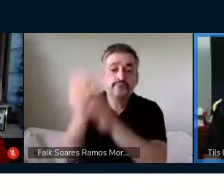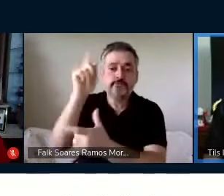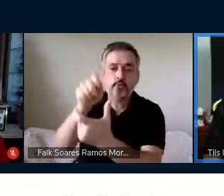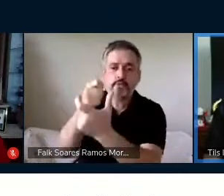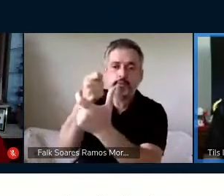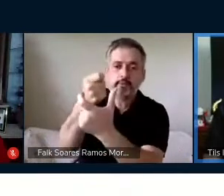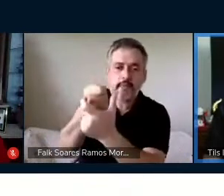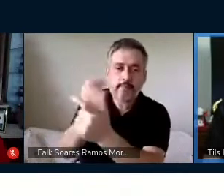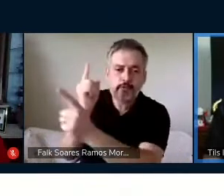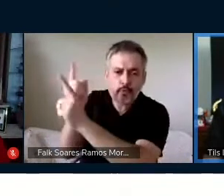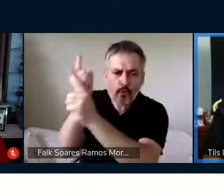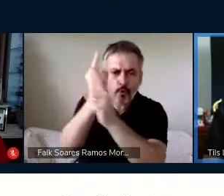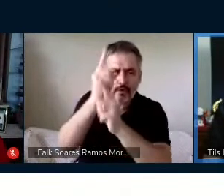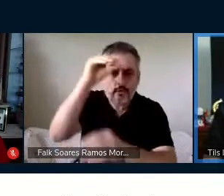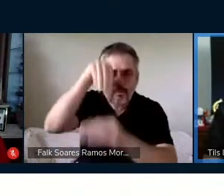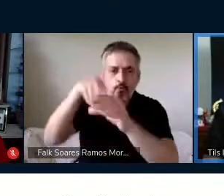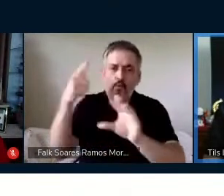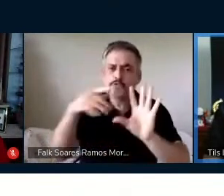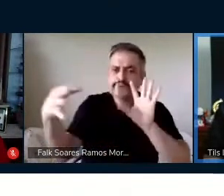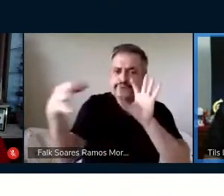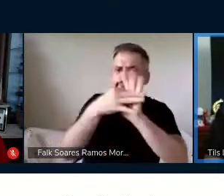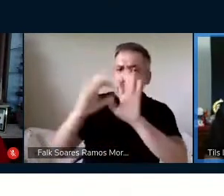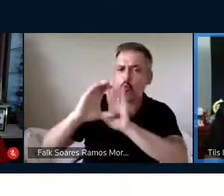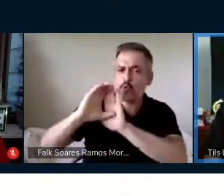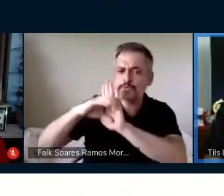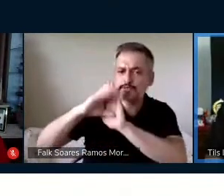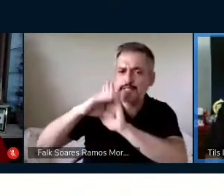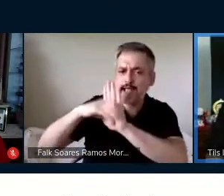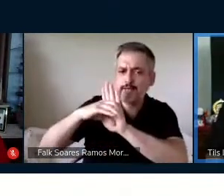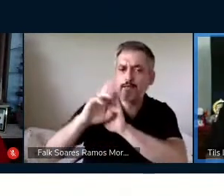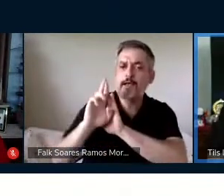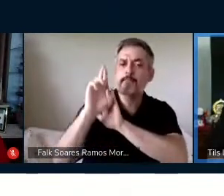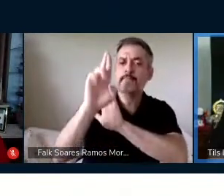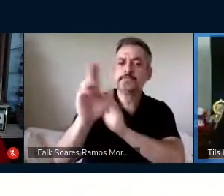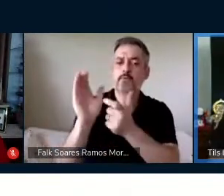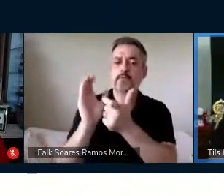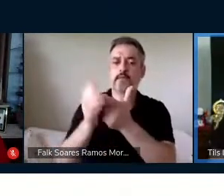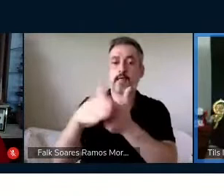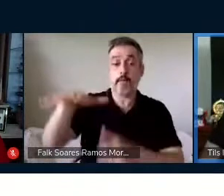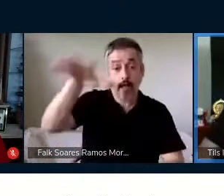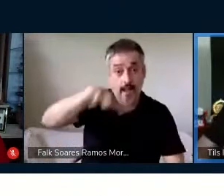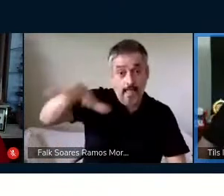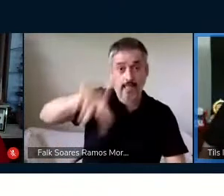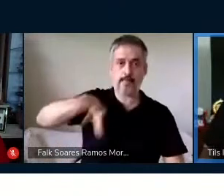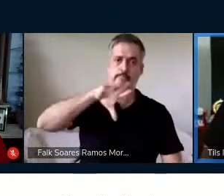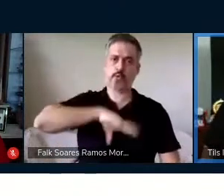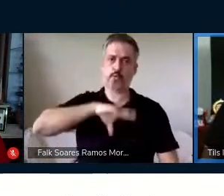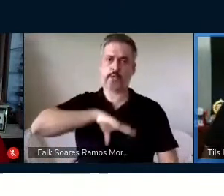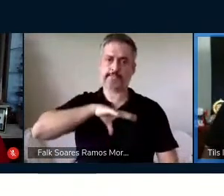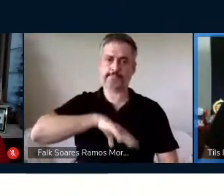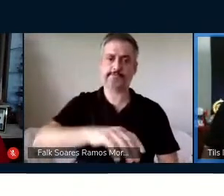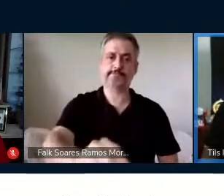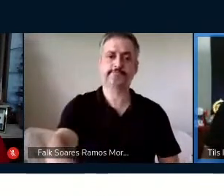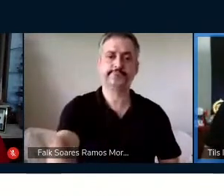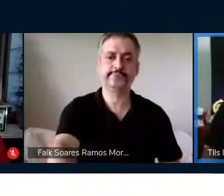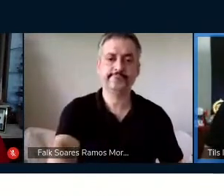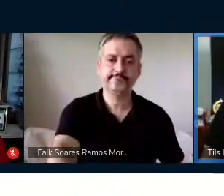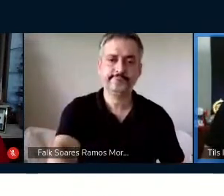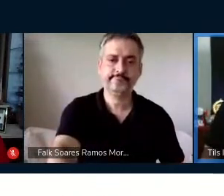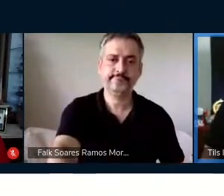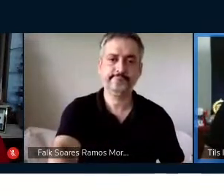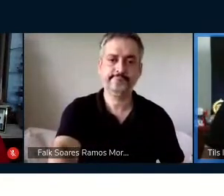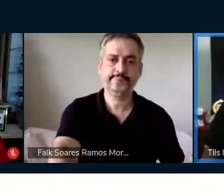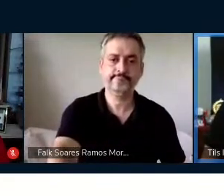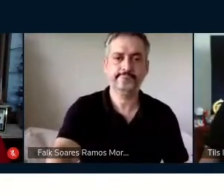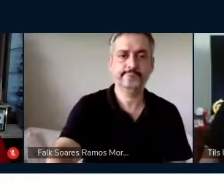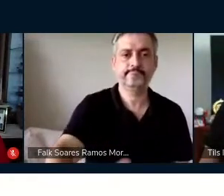da constituição dos sinais termo encontrados no contraste com o conceito apresentado pelos termos da língua